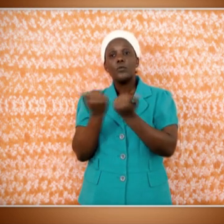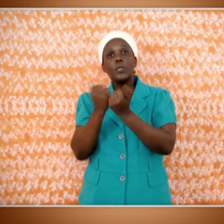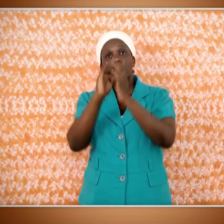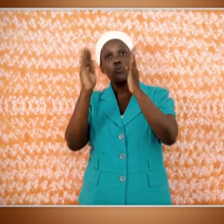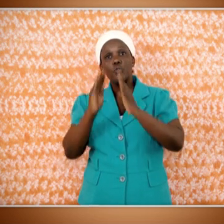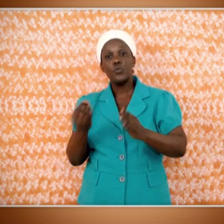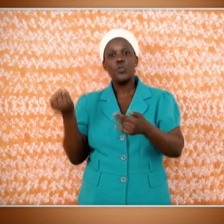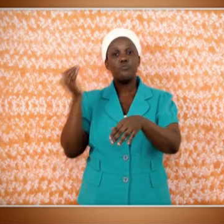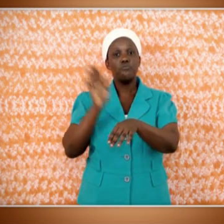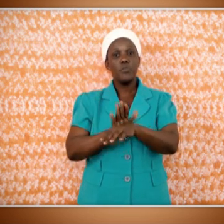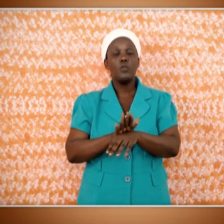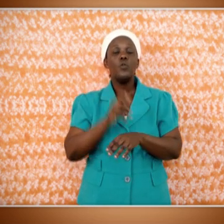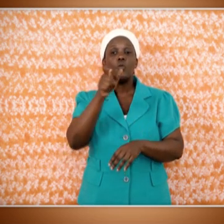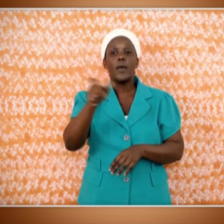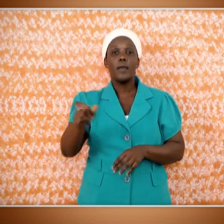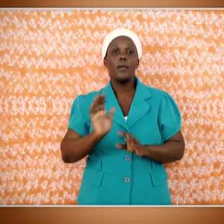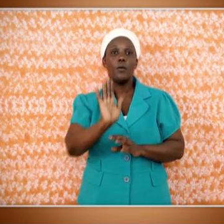na miundombinu kwa wananchi wake.